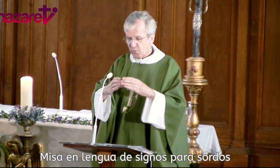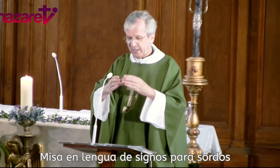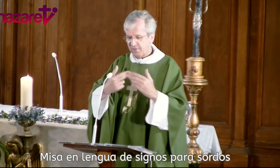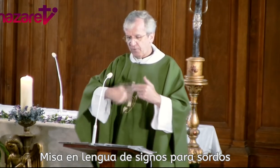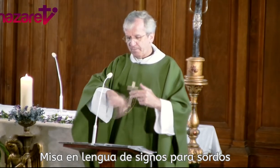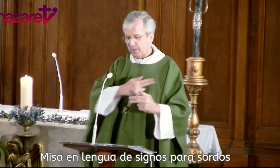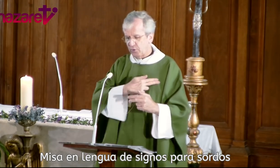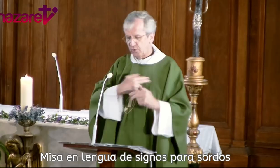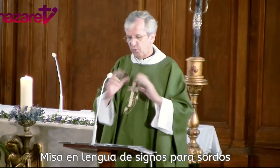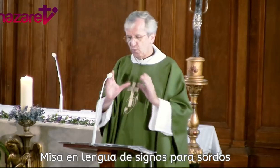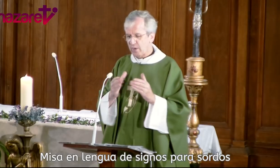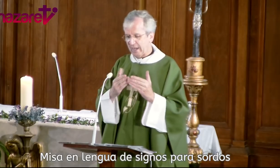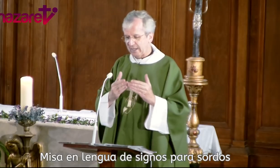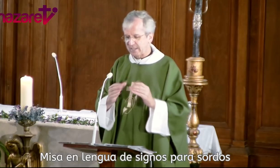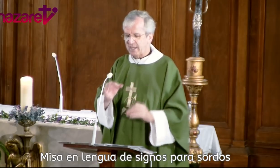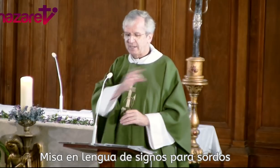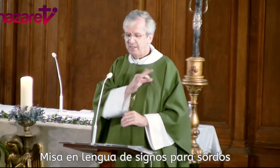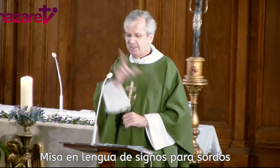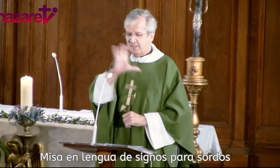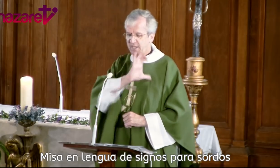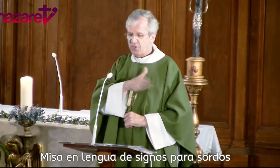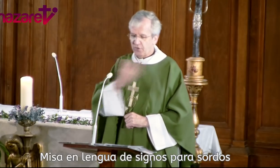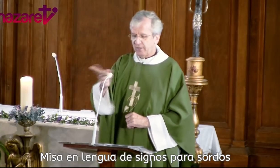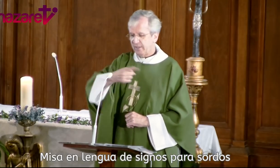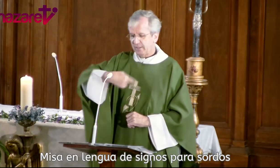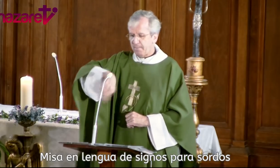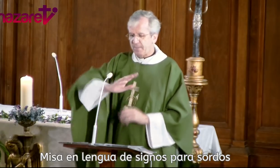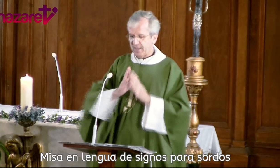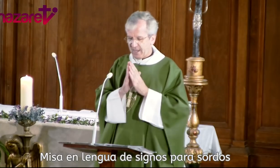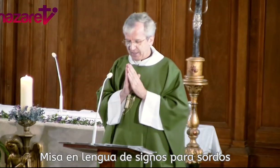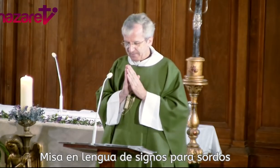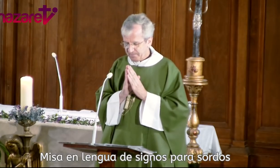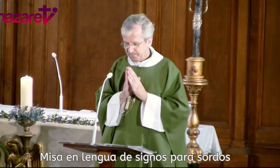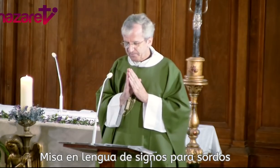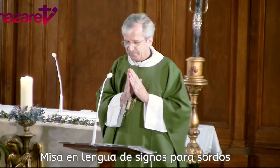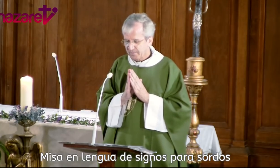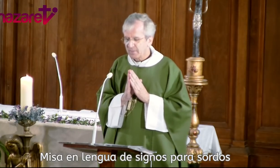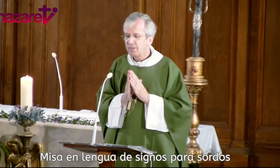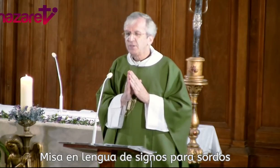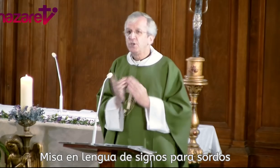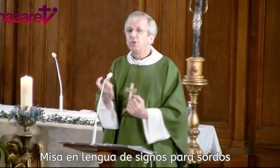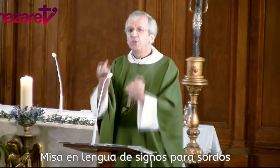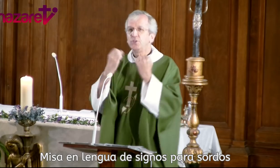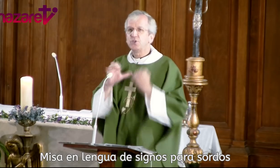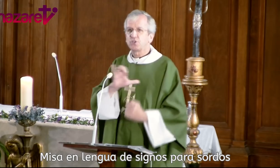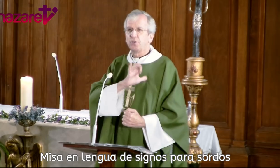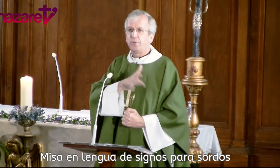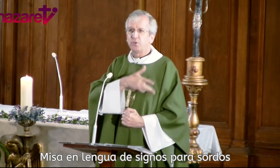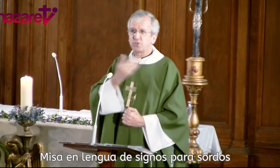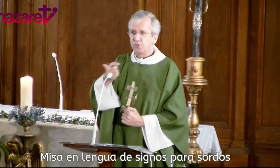reúnes formando una iglesia, Señor, ten piedad. Señor, ten piedad. Dios Todopoderoso,